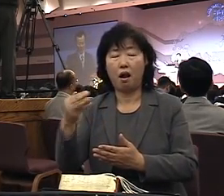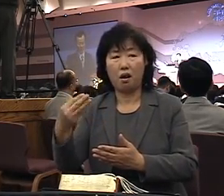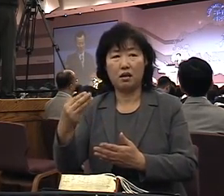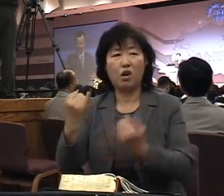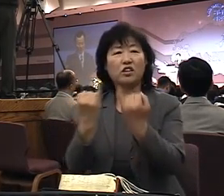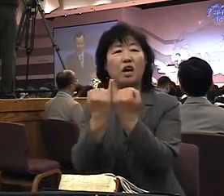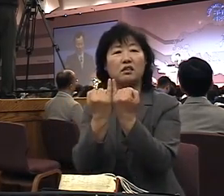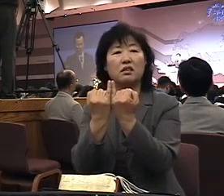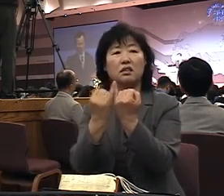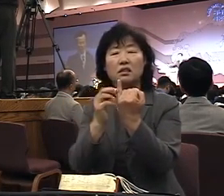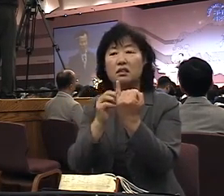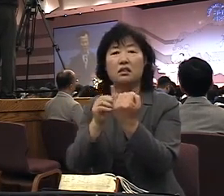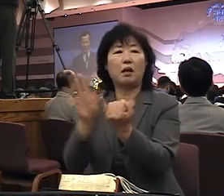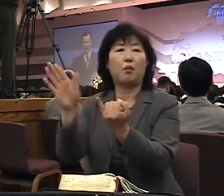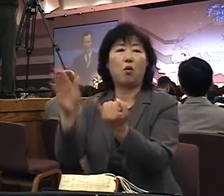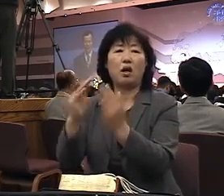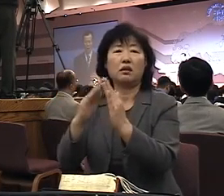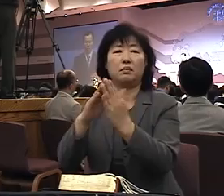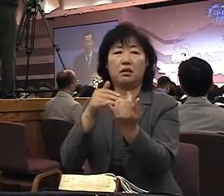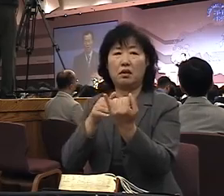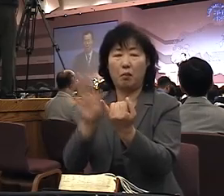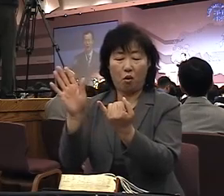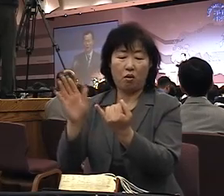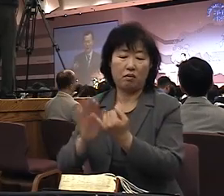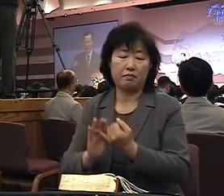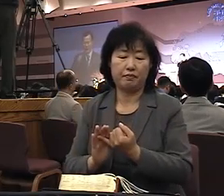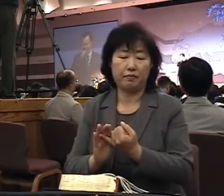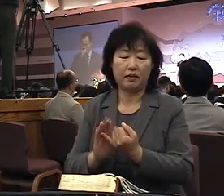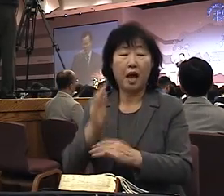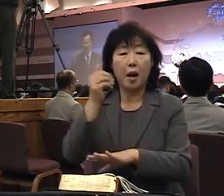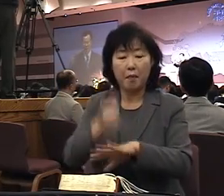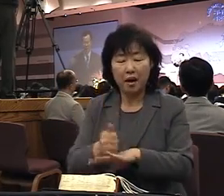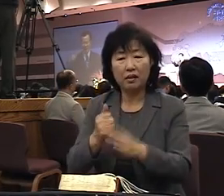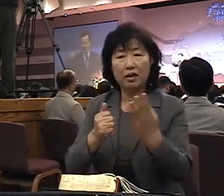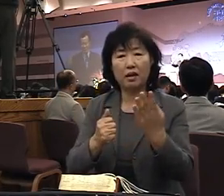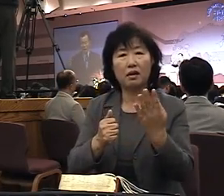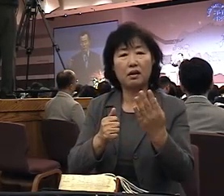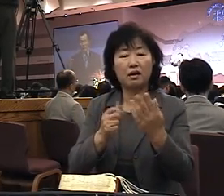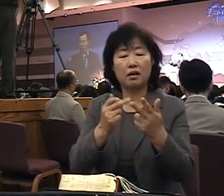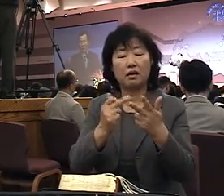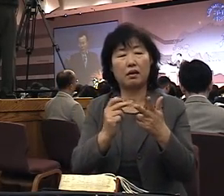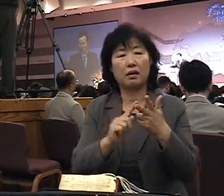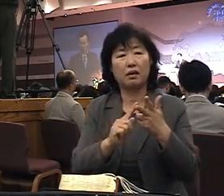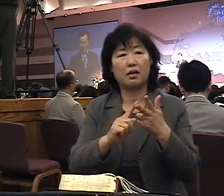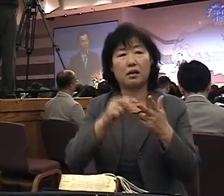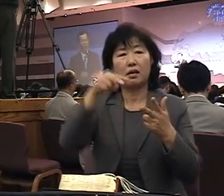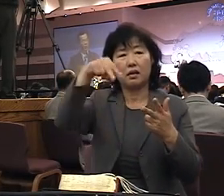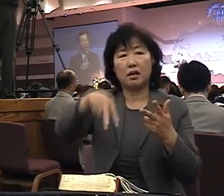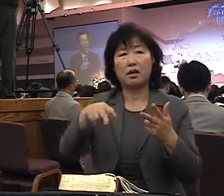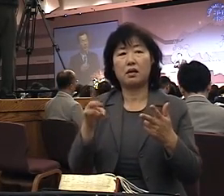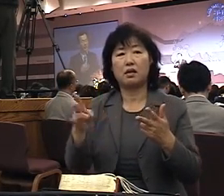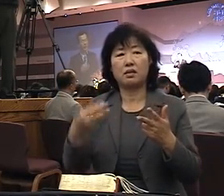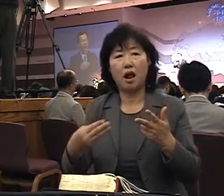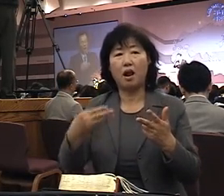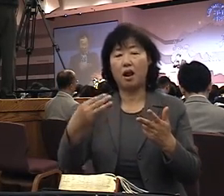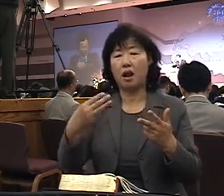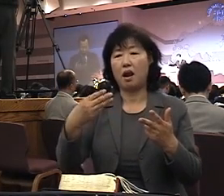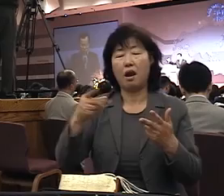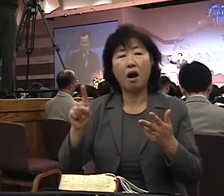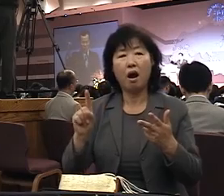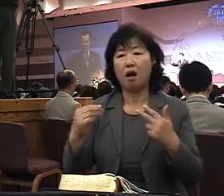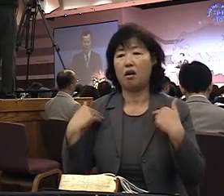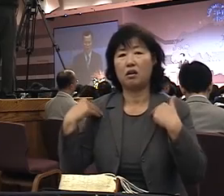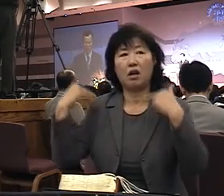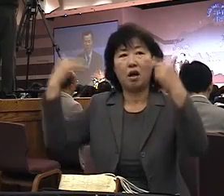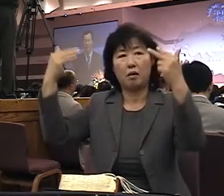내어보냅니다. 내어보내면서 한 가지 약속을 하죠. 막내 셀라가 장성하면 너에게 주리라. 그러니 너는 이제 너의